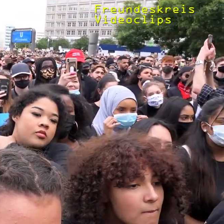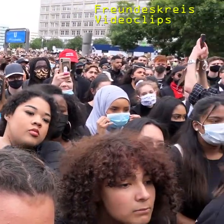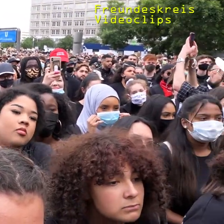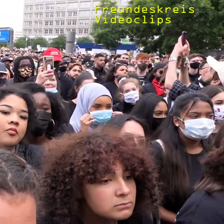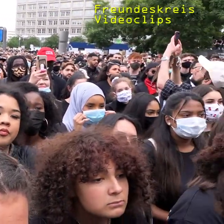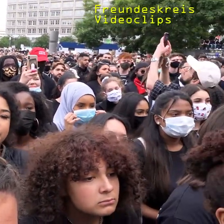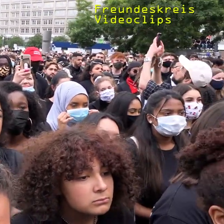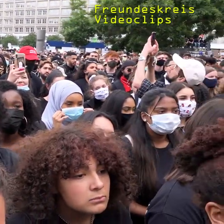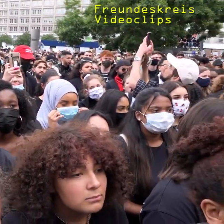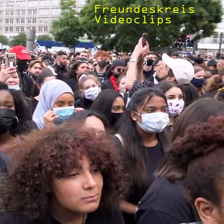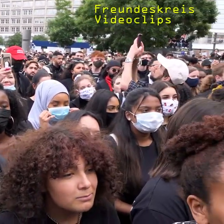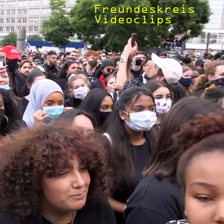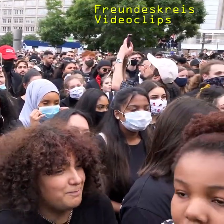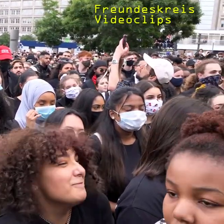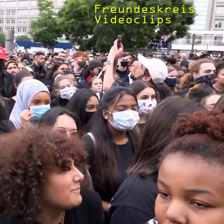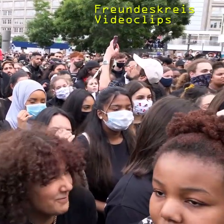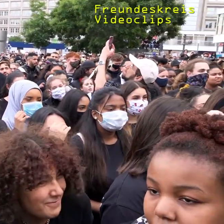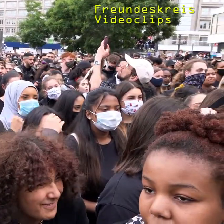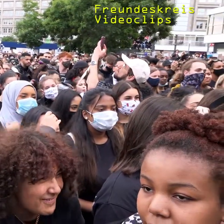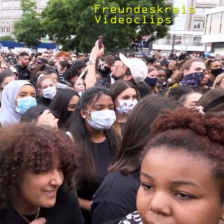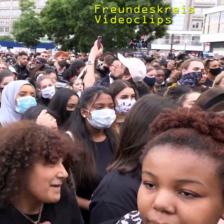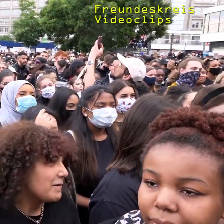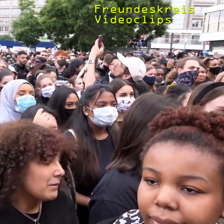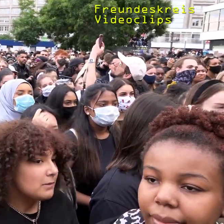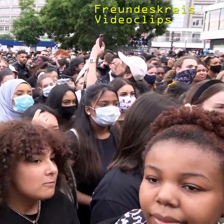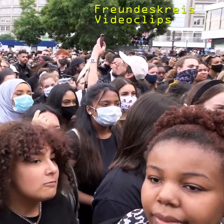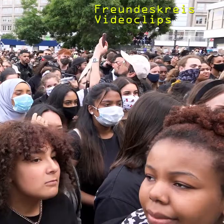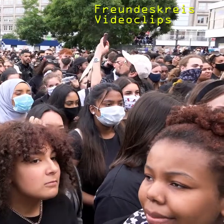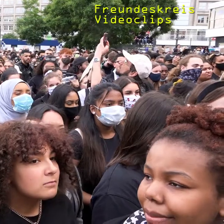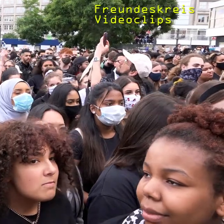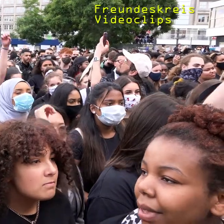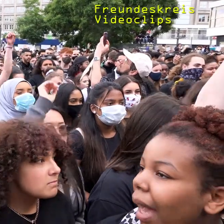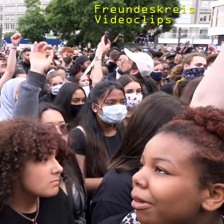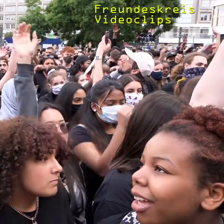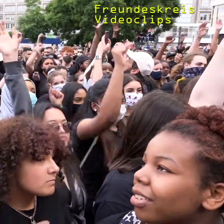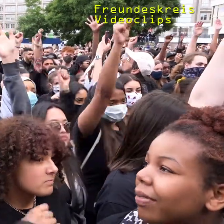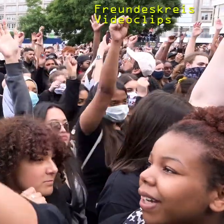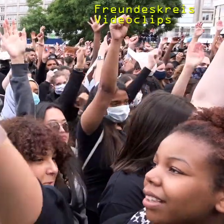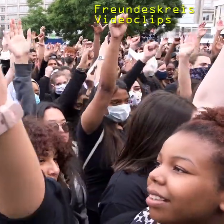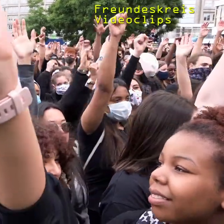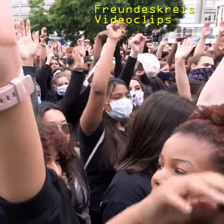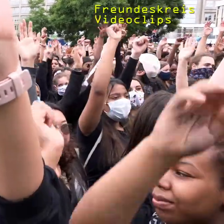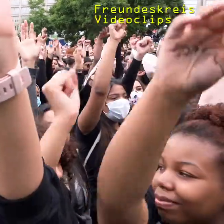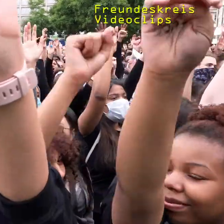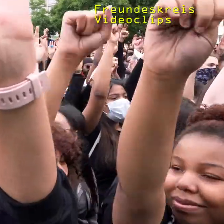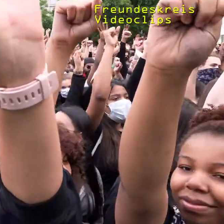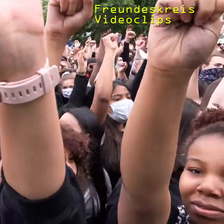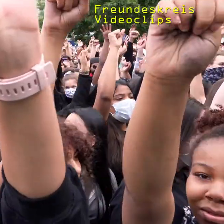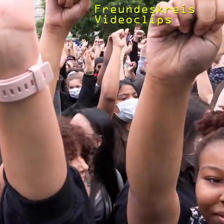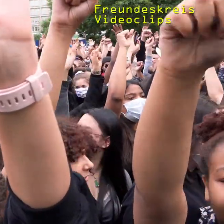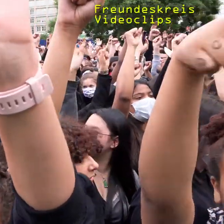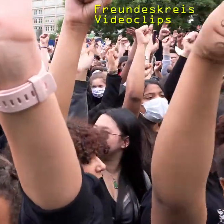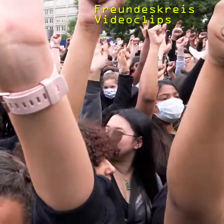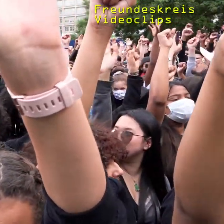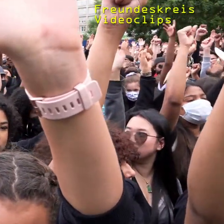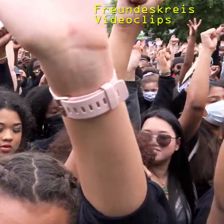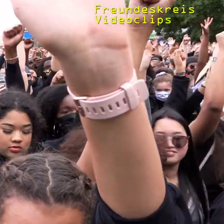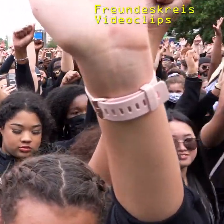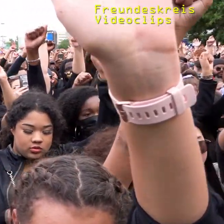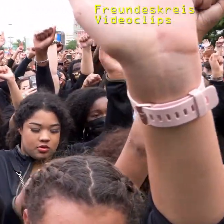Menschen, eure jüngeren Geschwister oder auch eure Kinder dieses Gefühl niemals zu spüren bekommen? Hände wieder hoch.